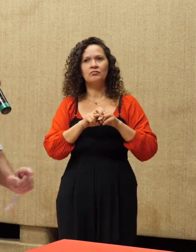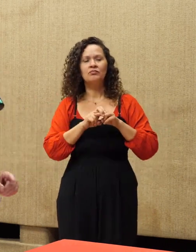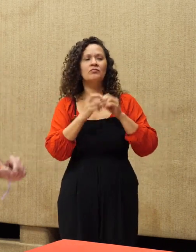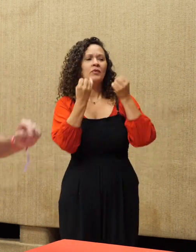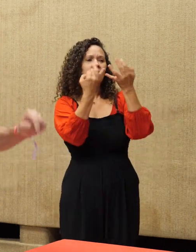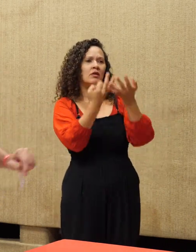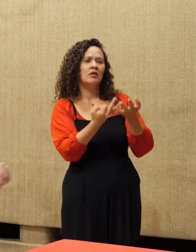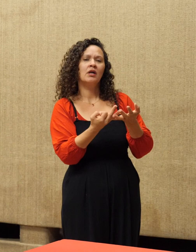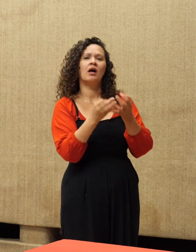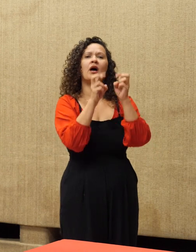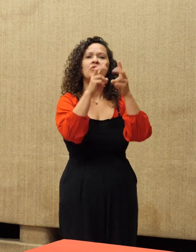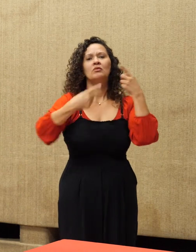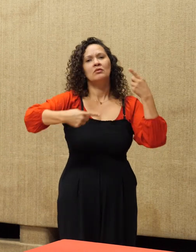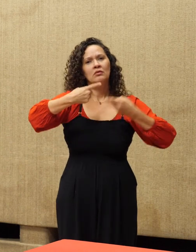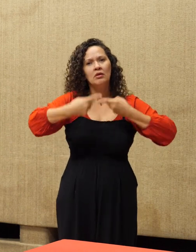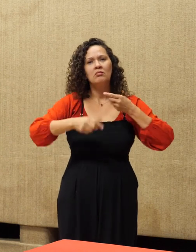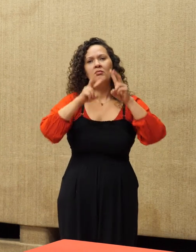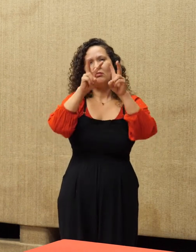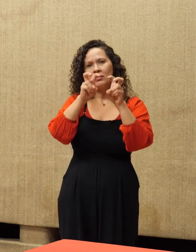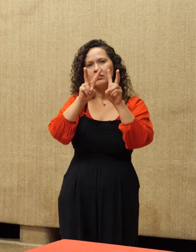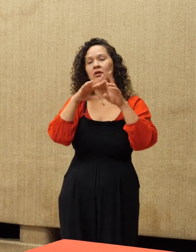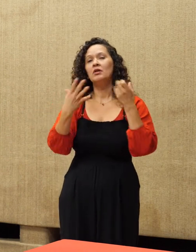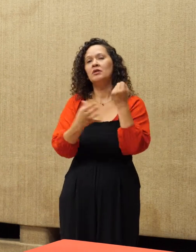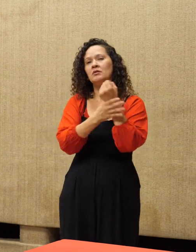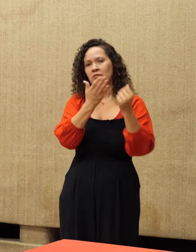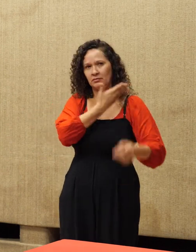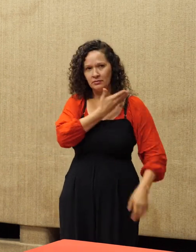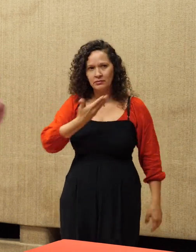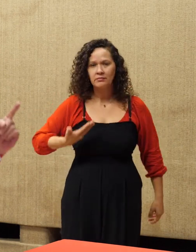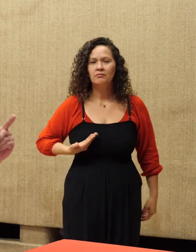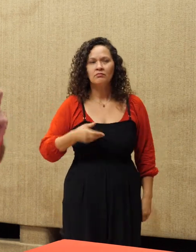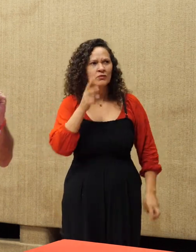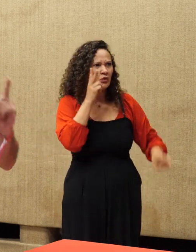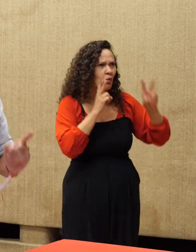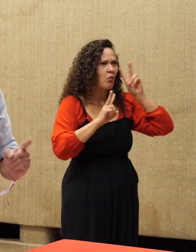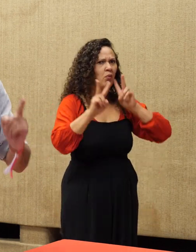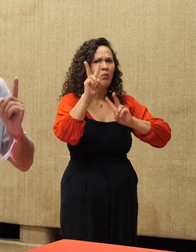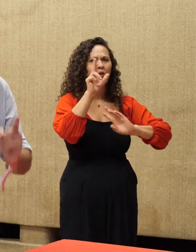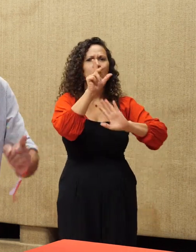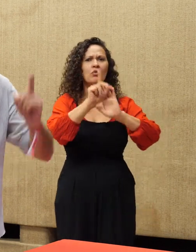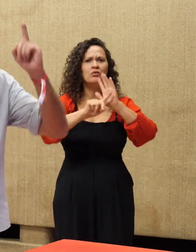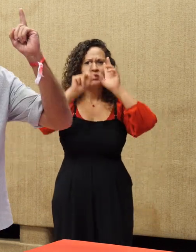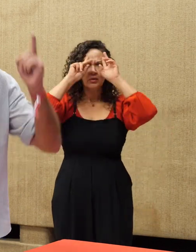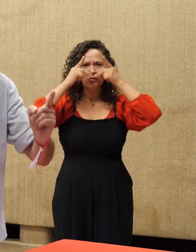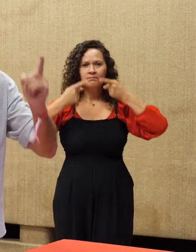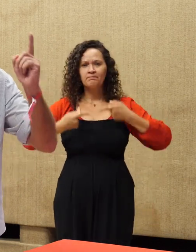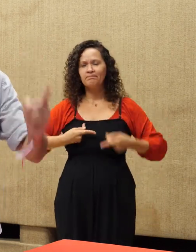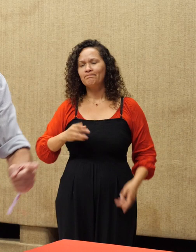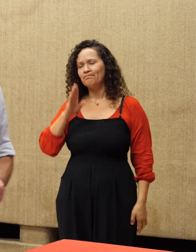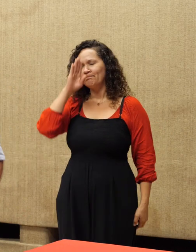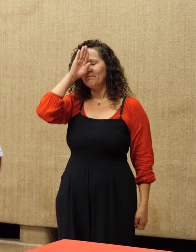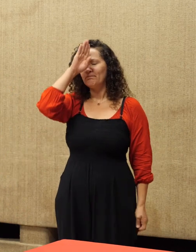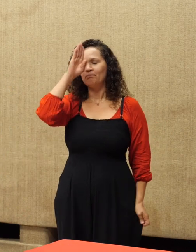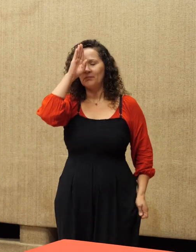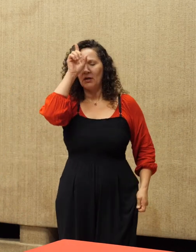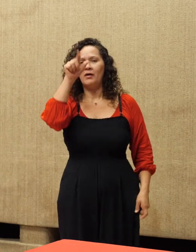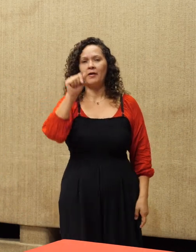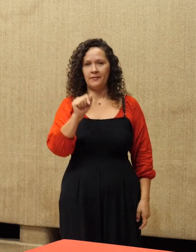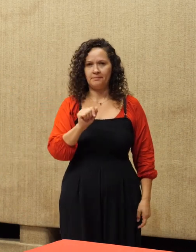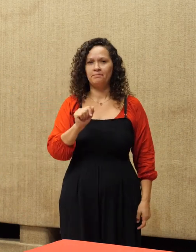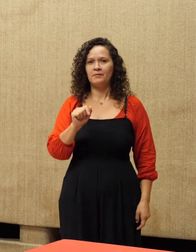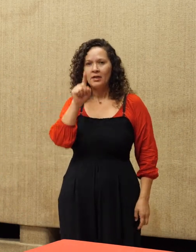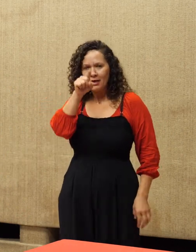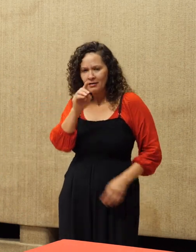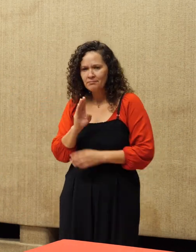pautar esse debate sobre a questão da segurança pública com olhar nos direitos humanos é fundamental. né?